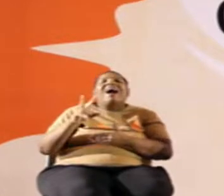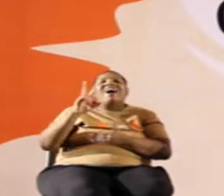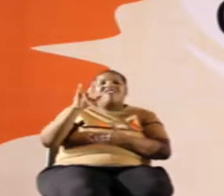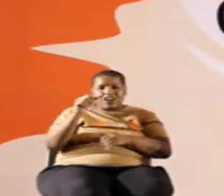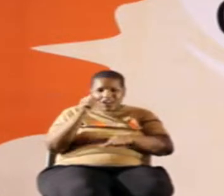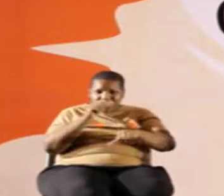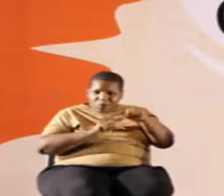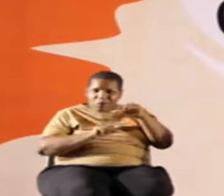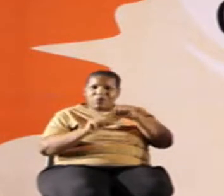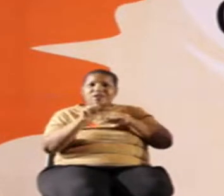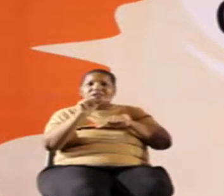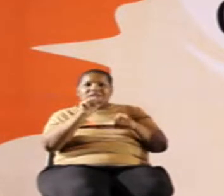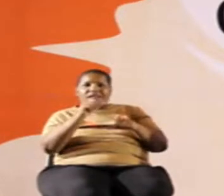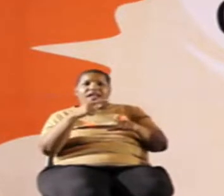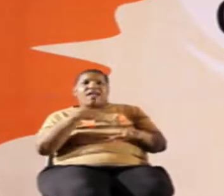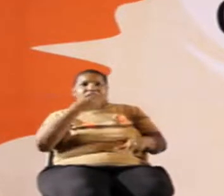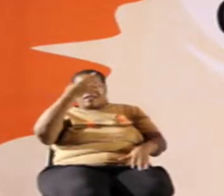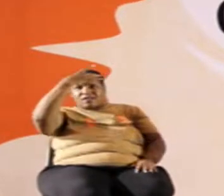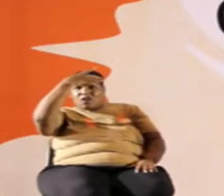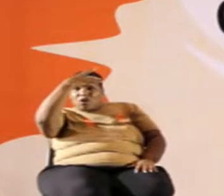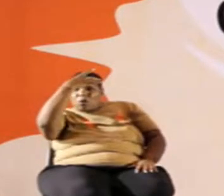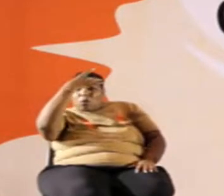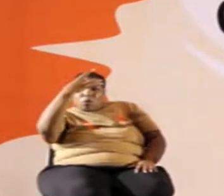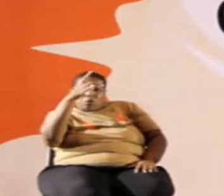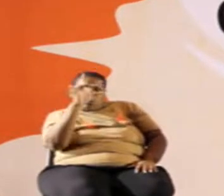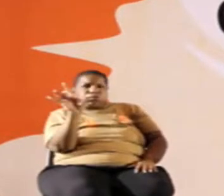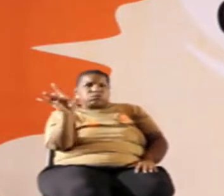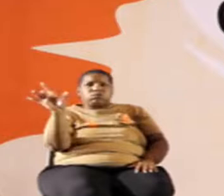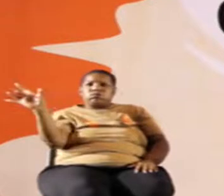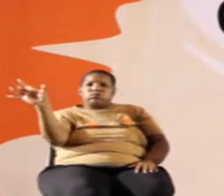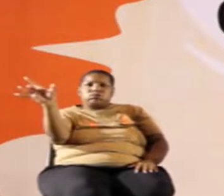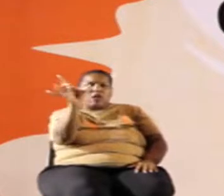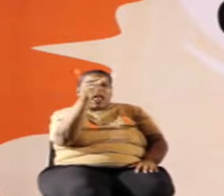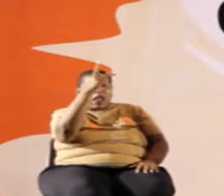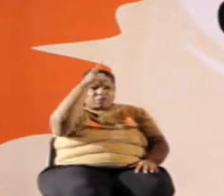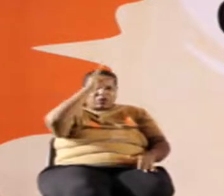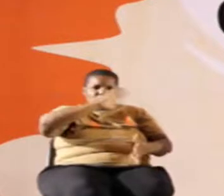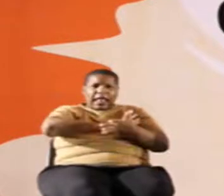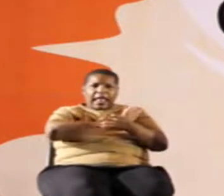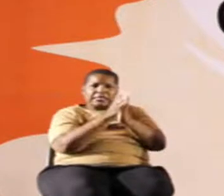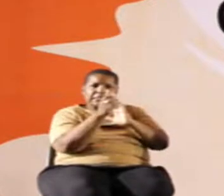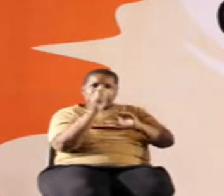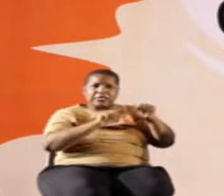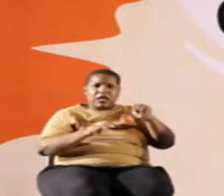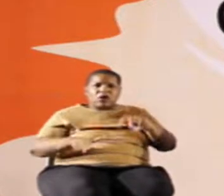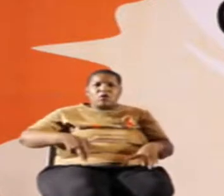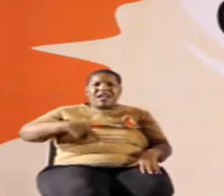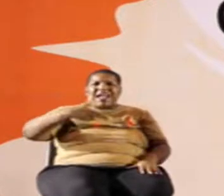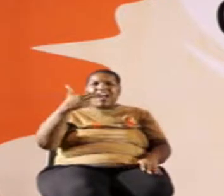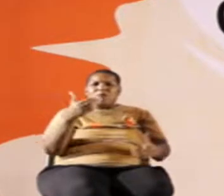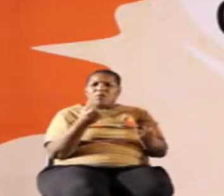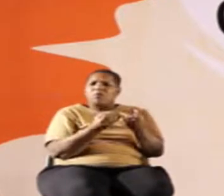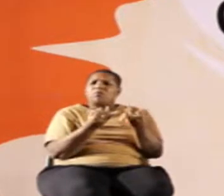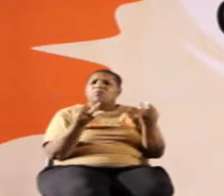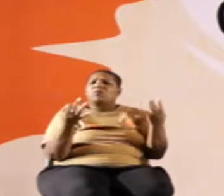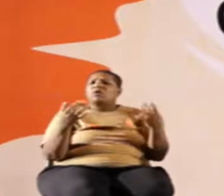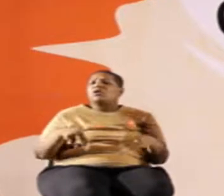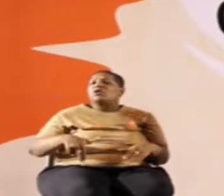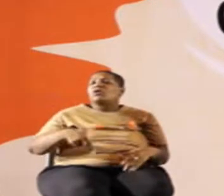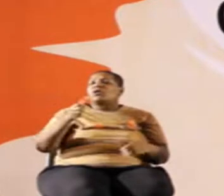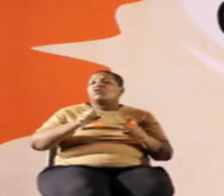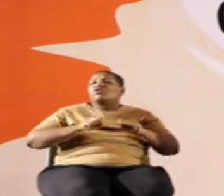mudar, não é? A mente, automaticamente, de cada racista que tem uma arma, uma das milhões de armas que